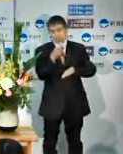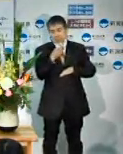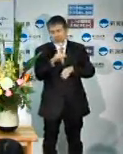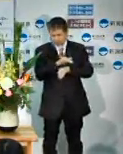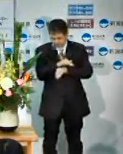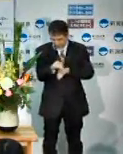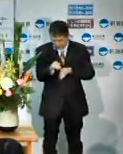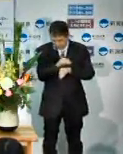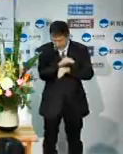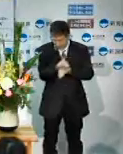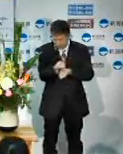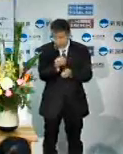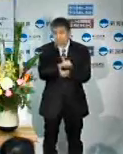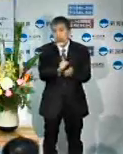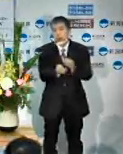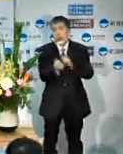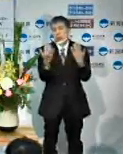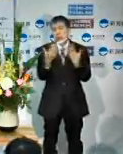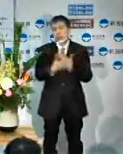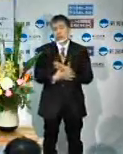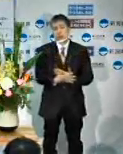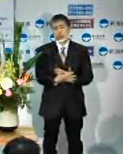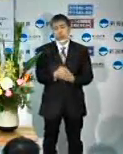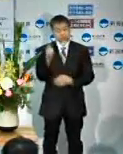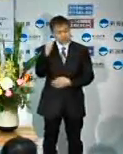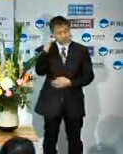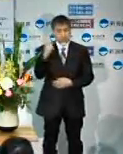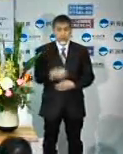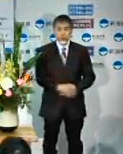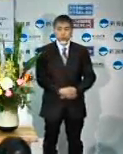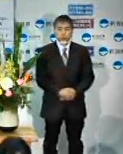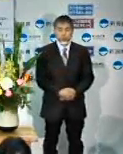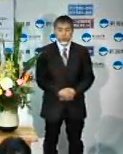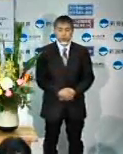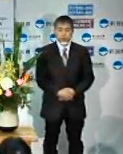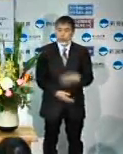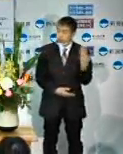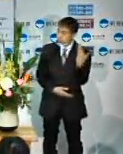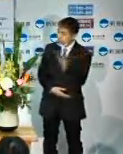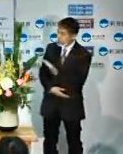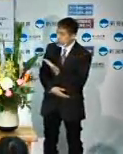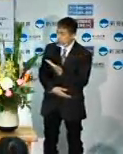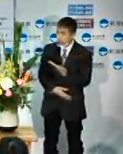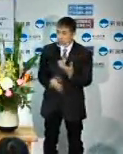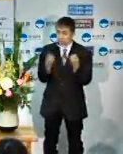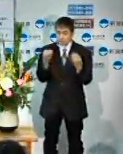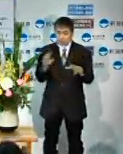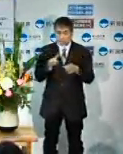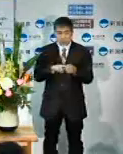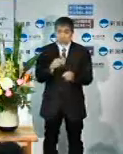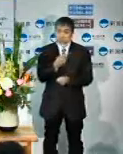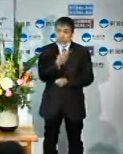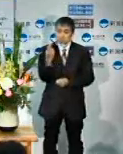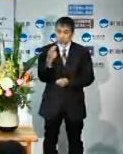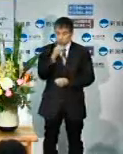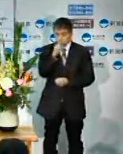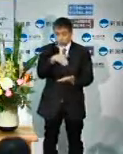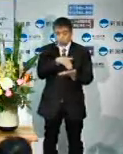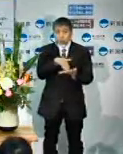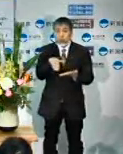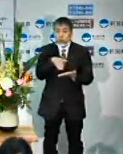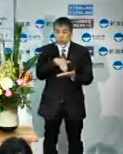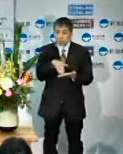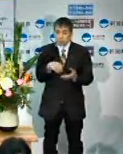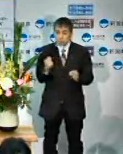重要な道具になっていくという、そういう意識です。 新年 の予算編成するにあたって、まあ、